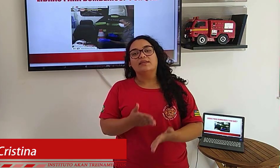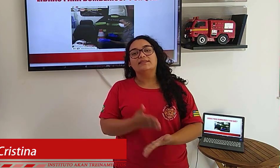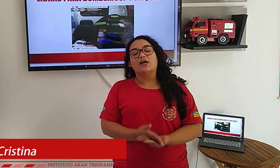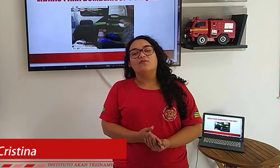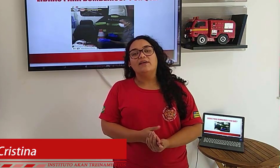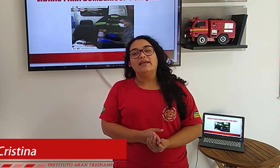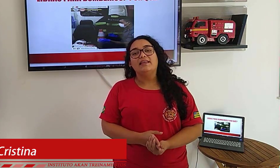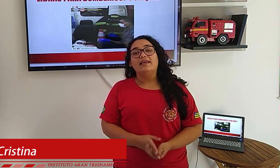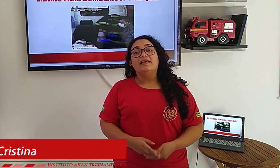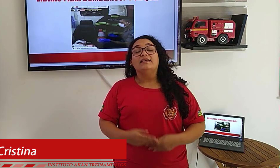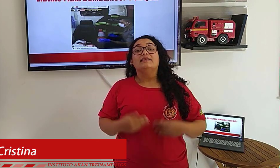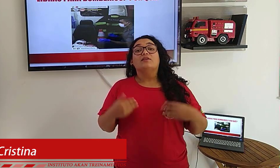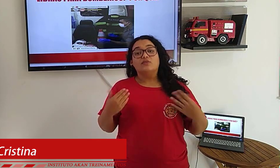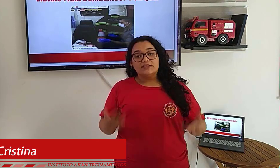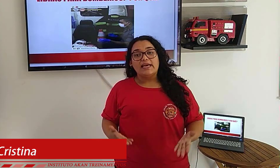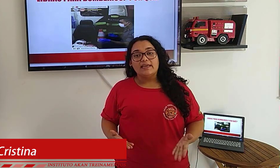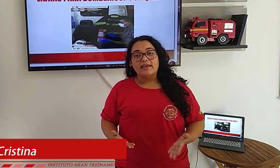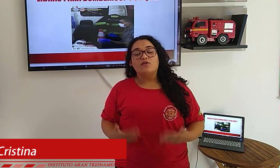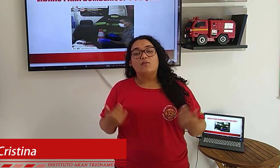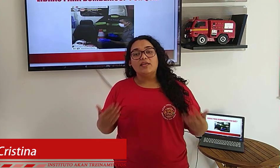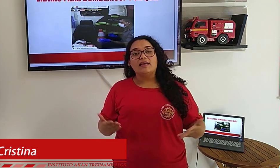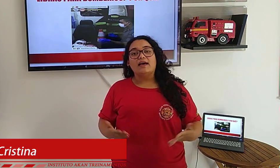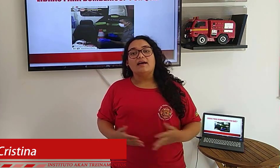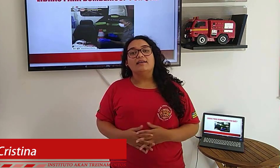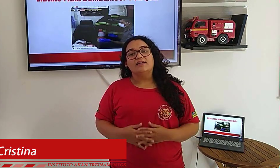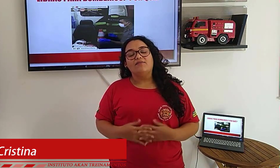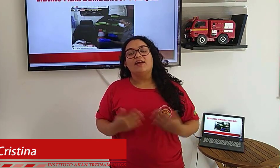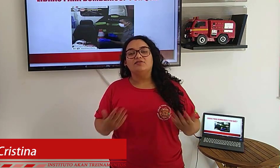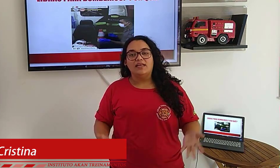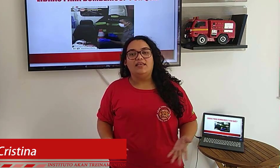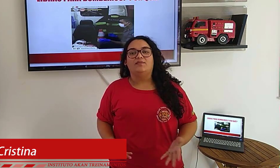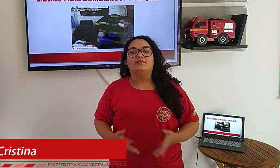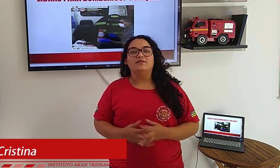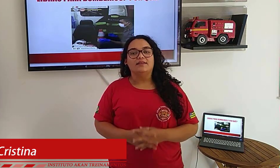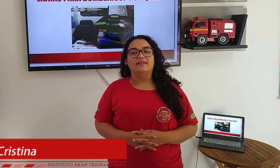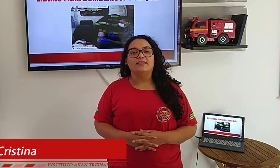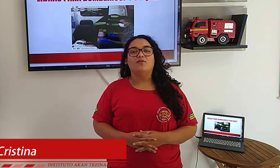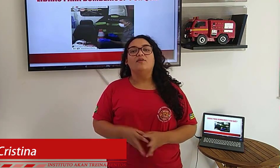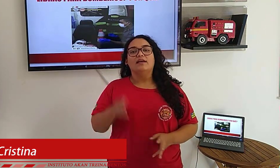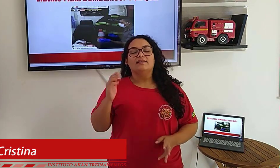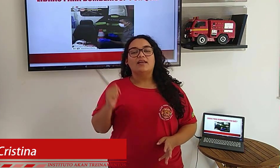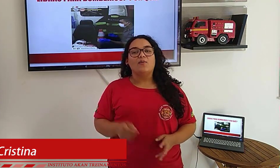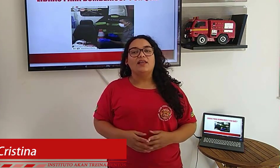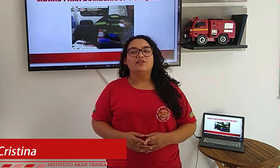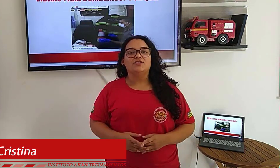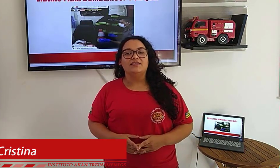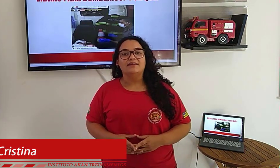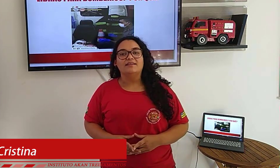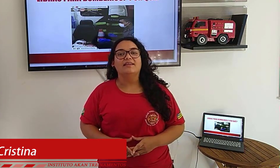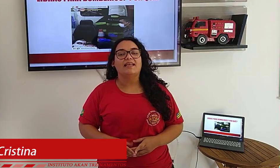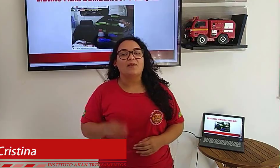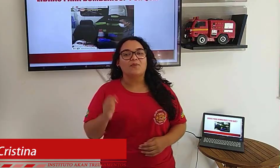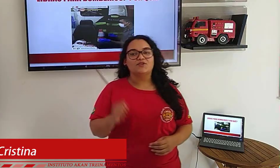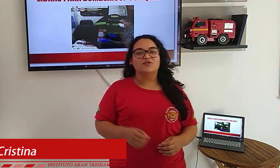salva ele, consegue comunicar através da Libras. Então, dá uma olhadinha e daqui a pouco a gente conversa.